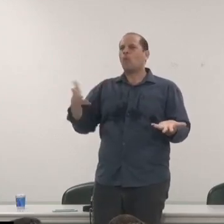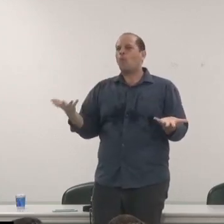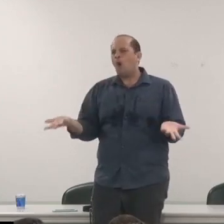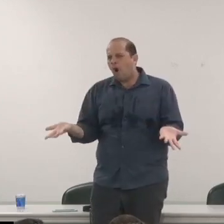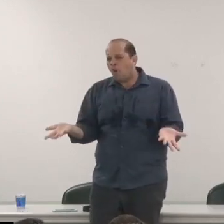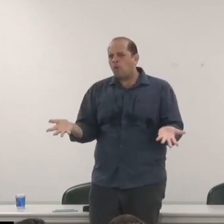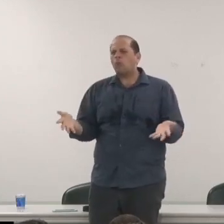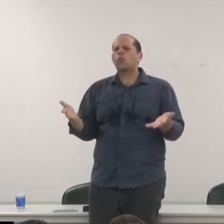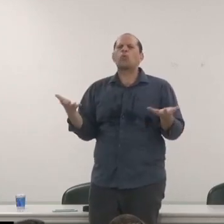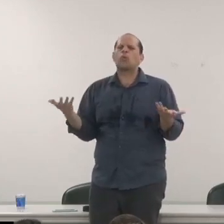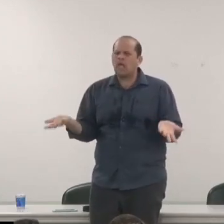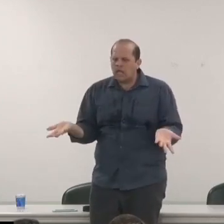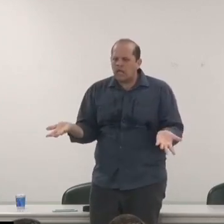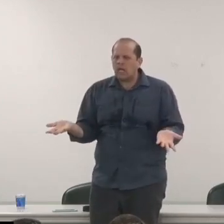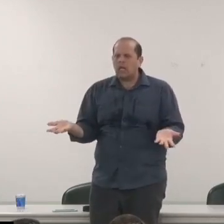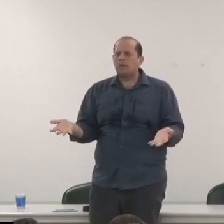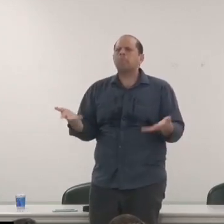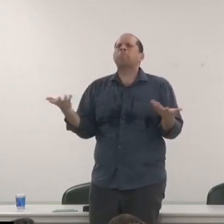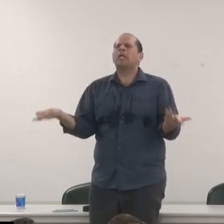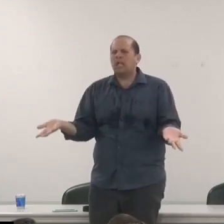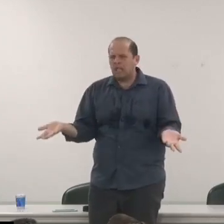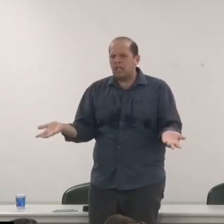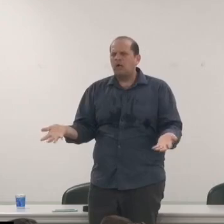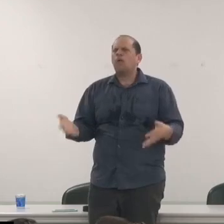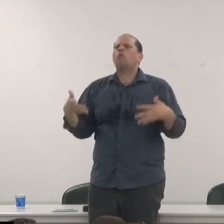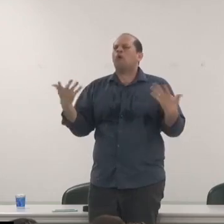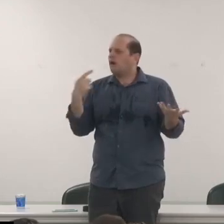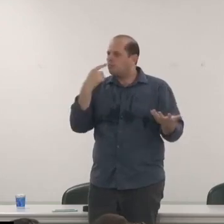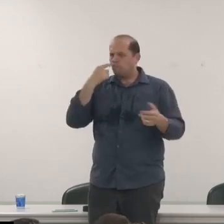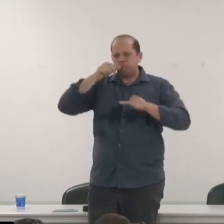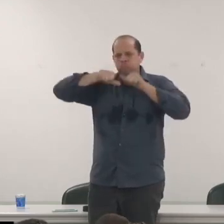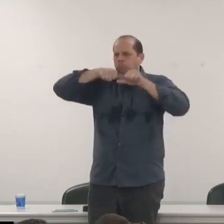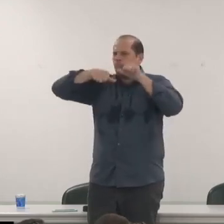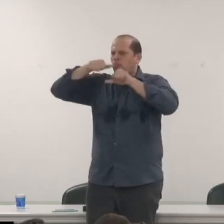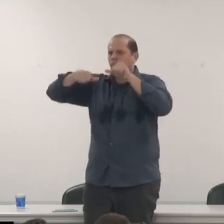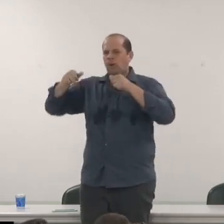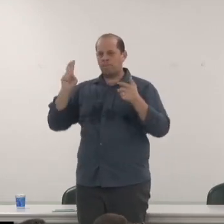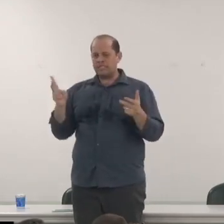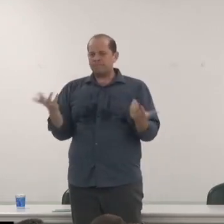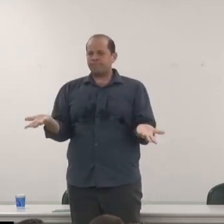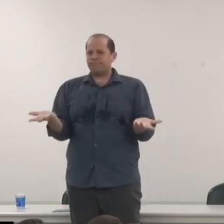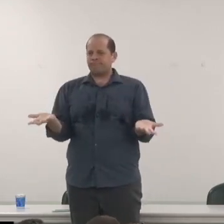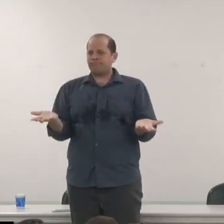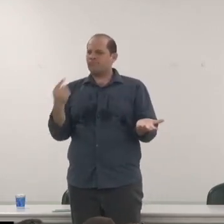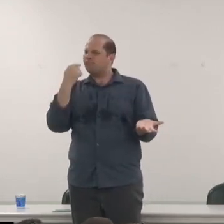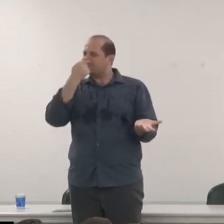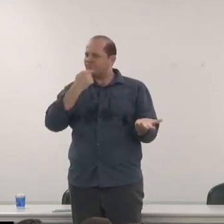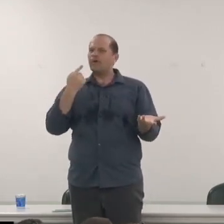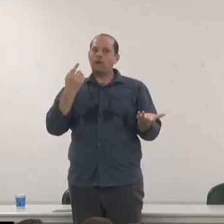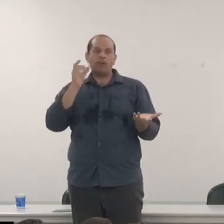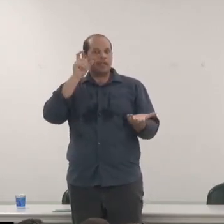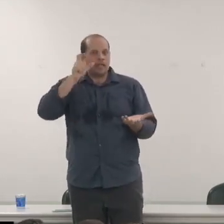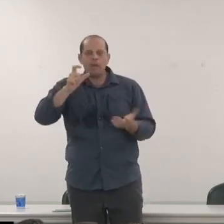da oralização da palavra. Então, em português, acontece a partir de palavras da língua portuguesa. O que, como,